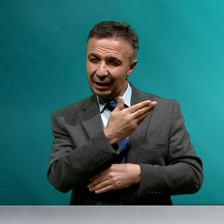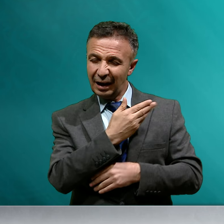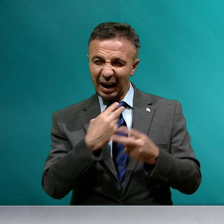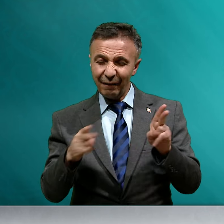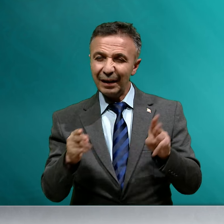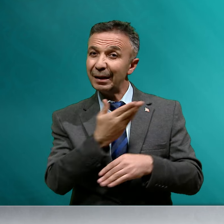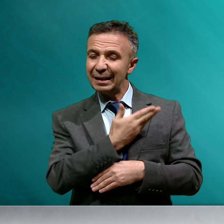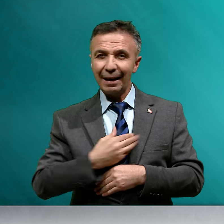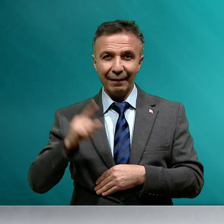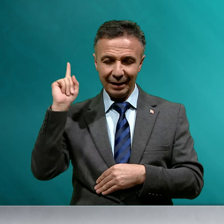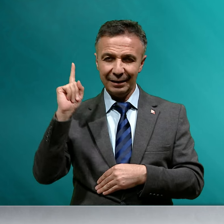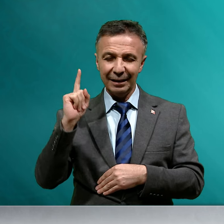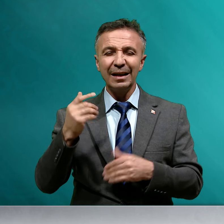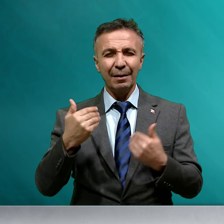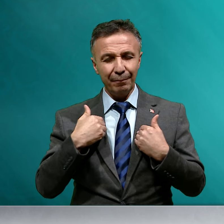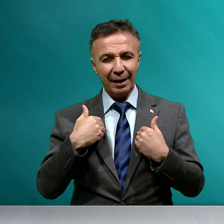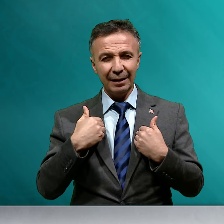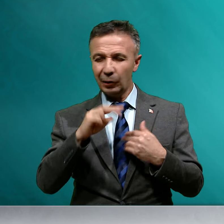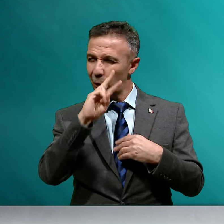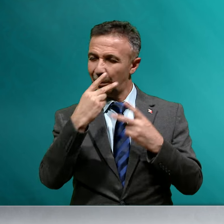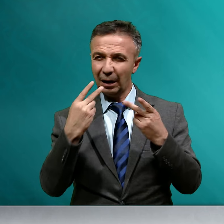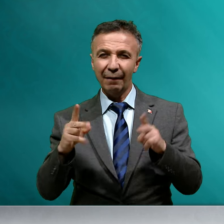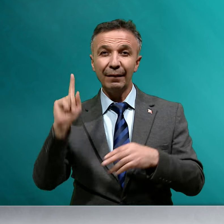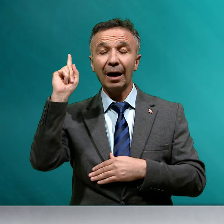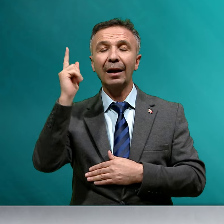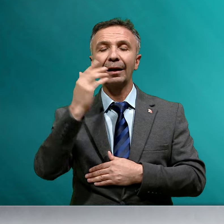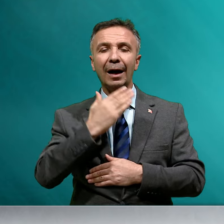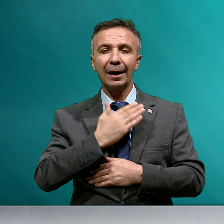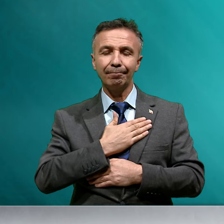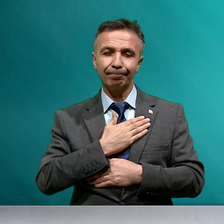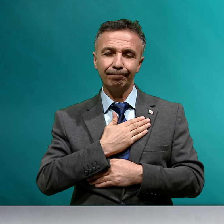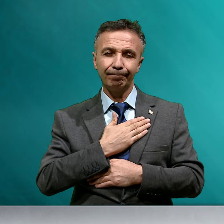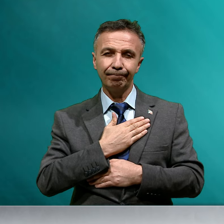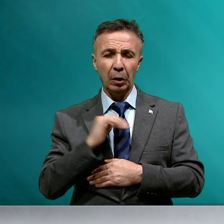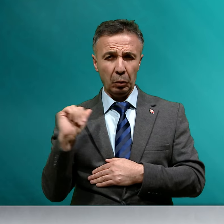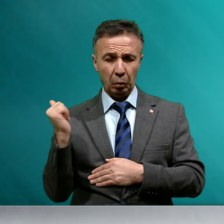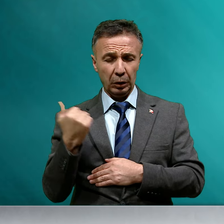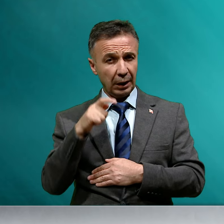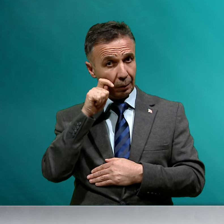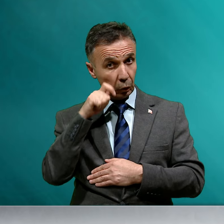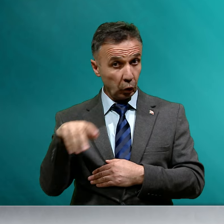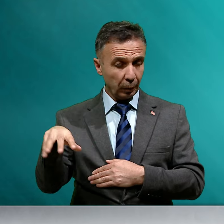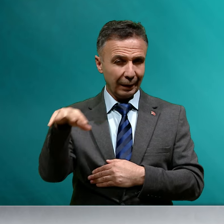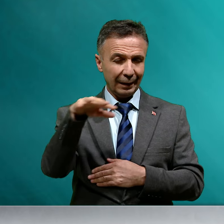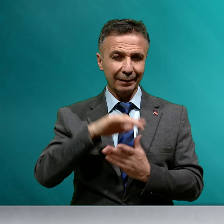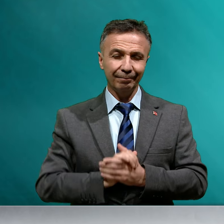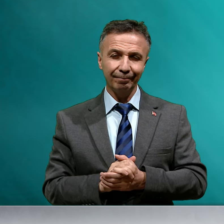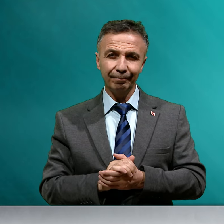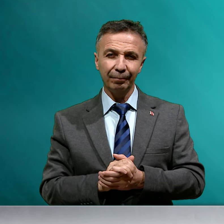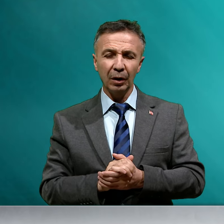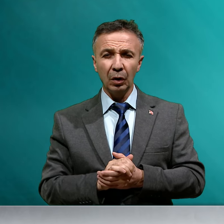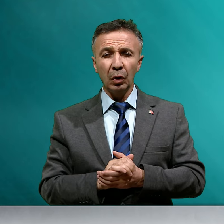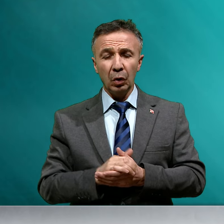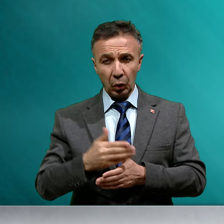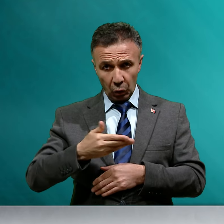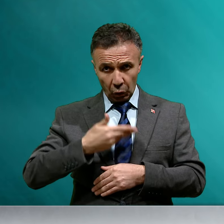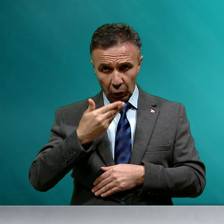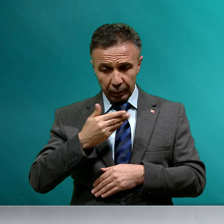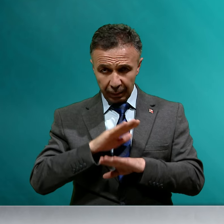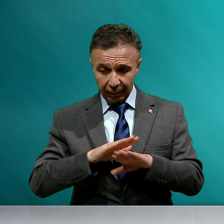seversin. Beni de affet Allah'ım. Muhterem Müslümanlar, hutbemi bitirmeden